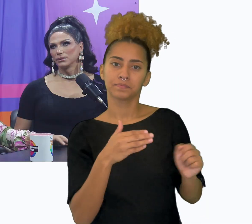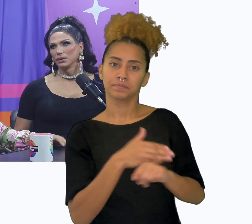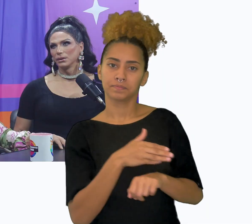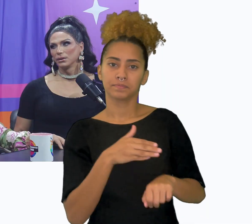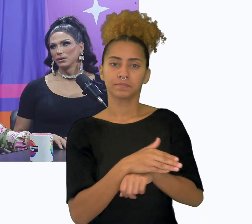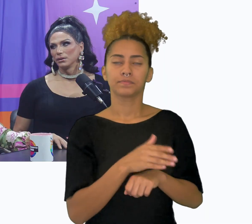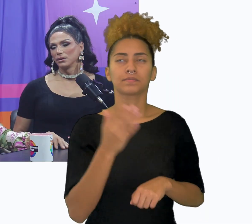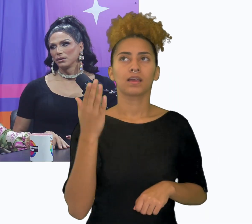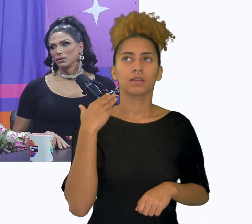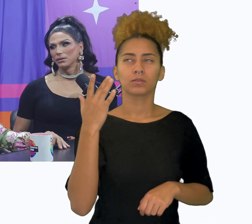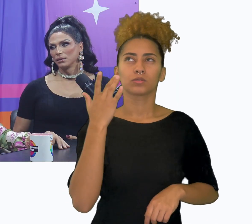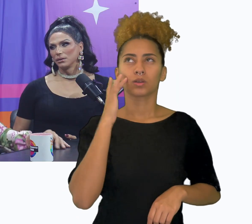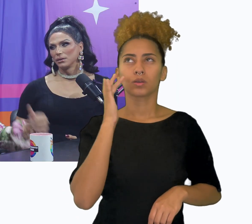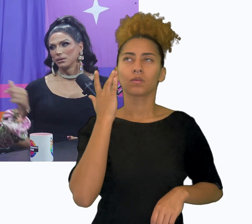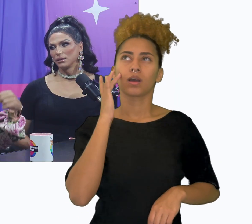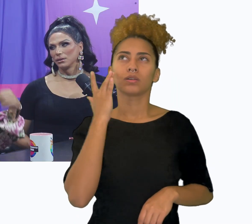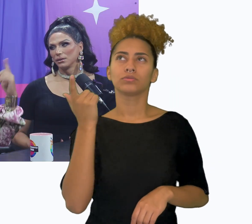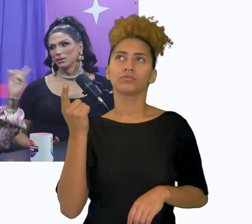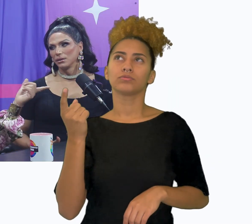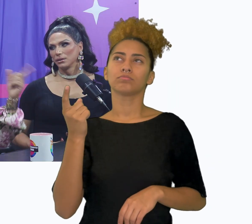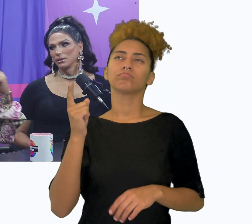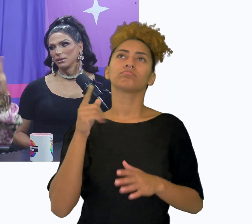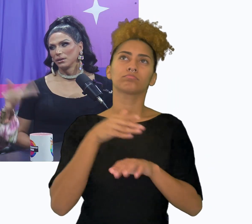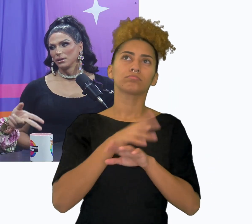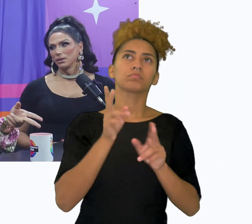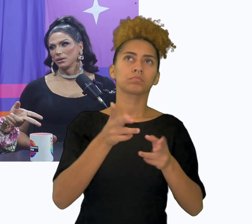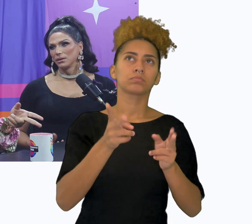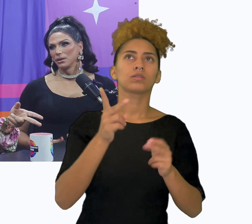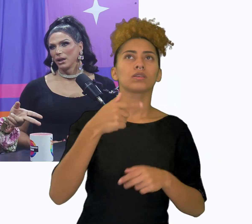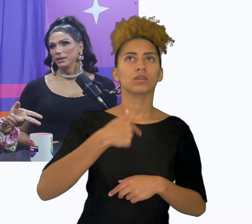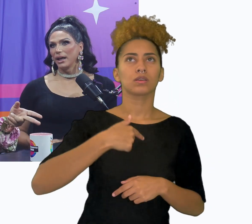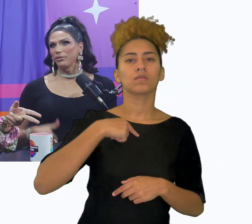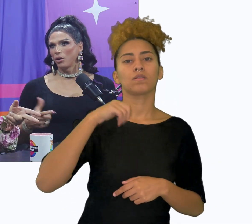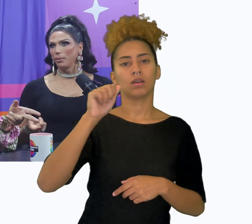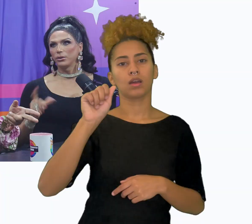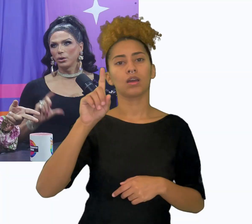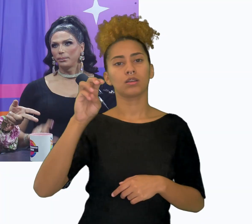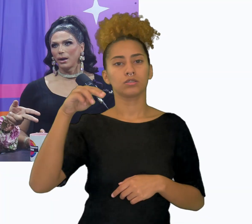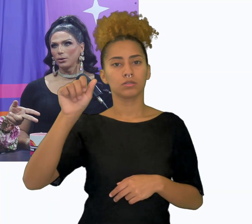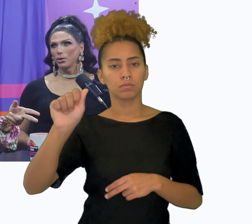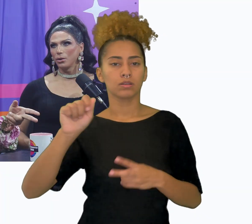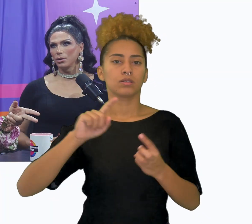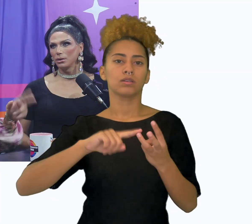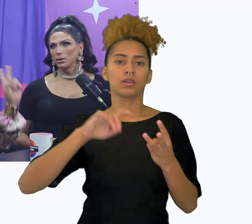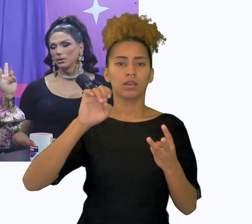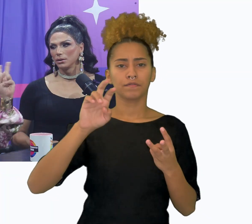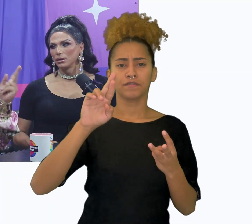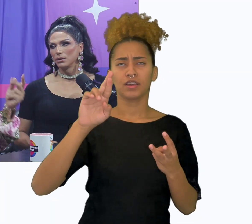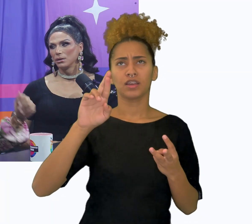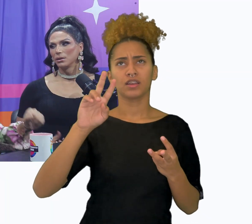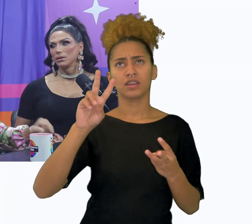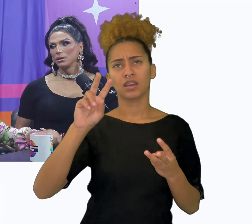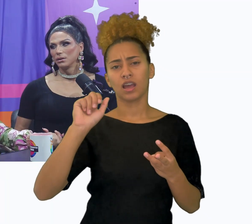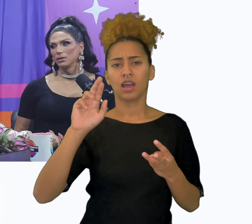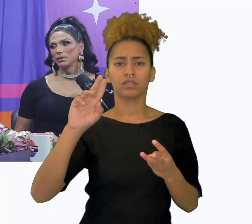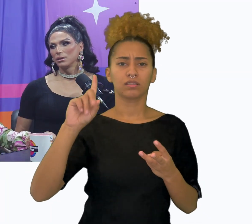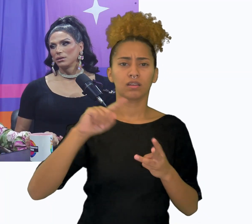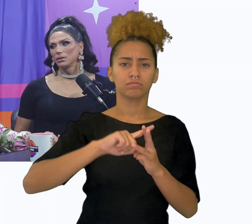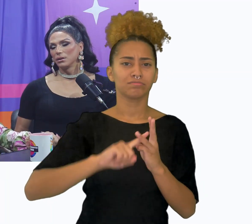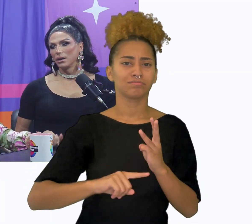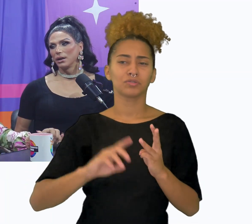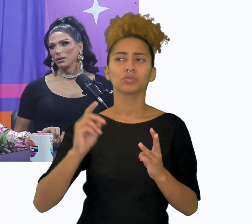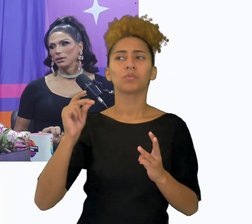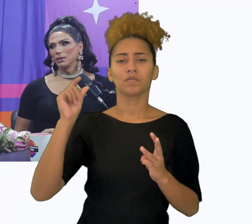Só permaneceu na época só eu, a Adma, a Everarda. Nefer começou e parou. Ficou só nós três do